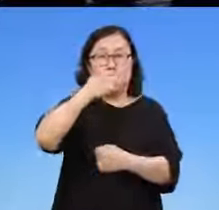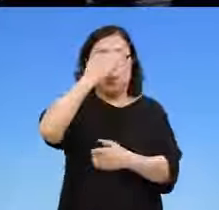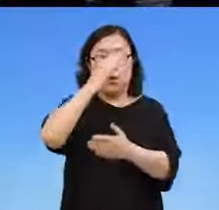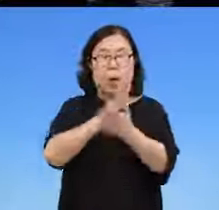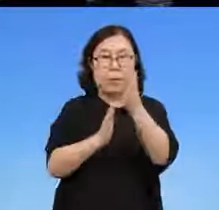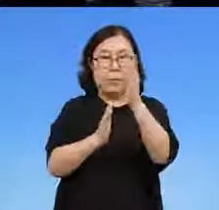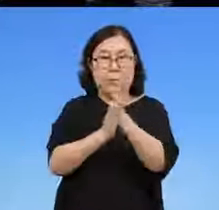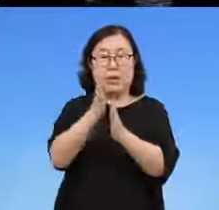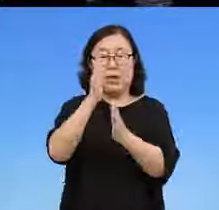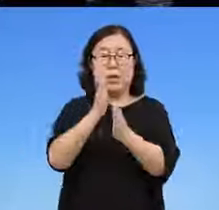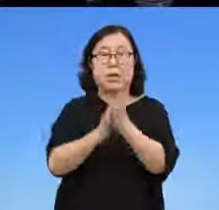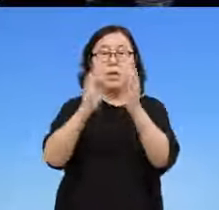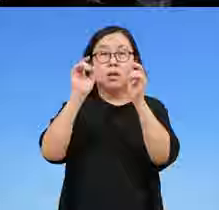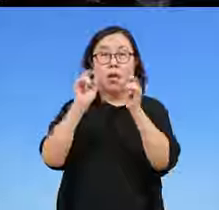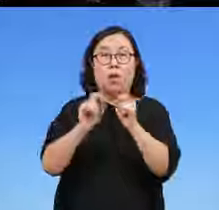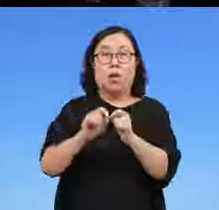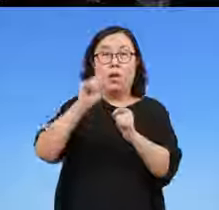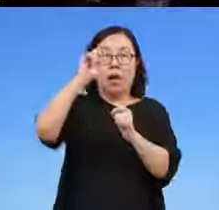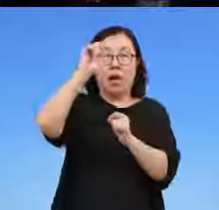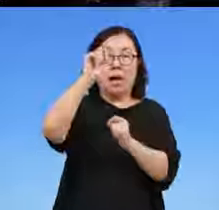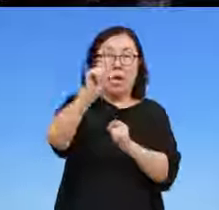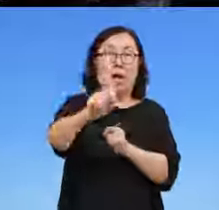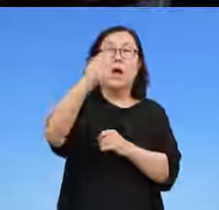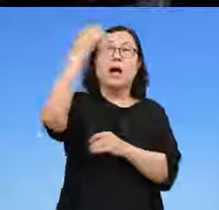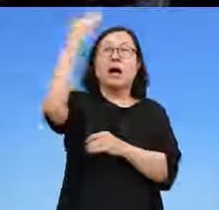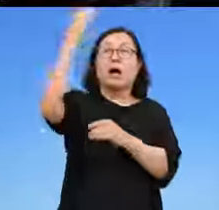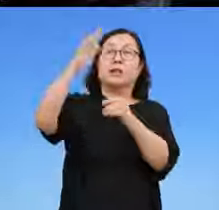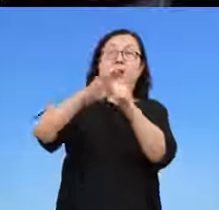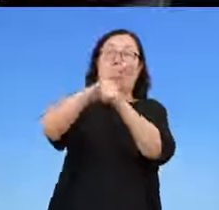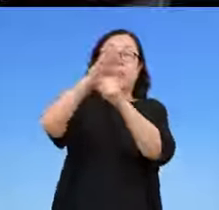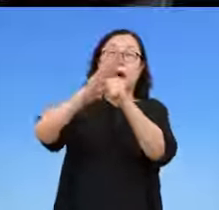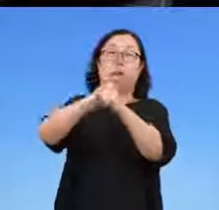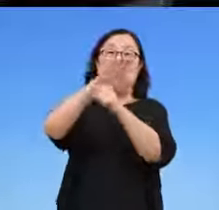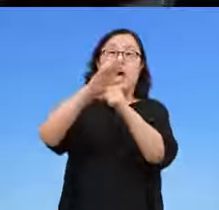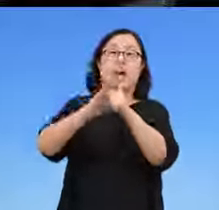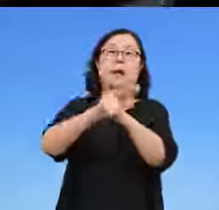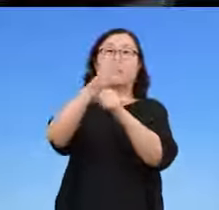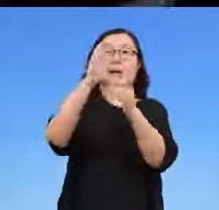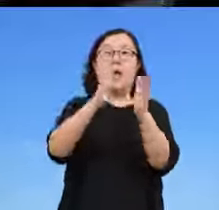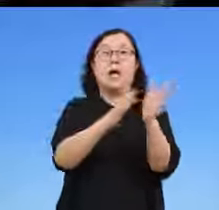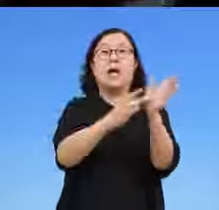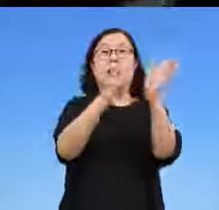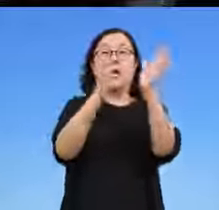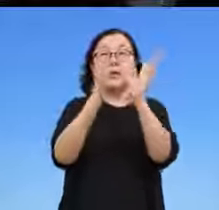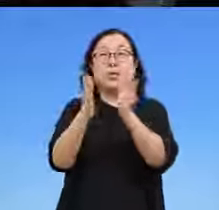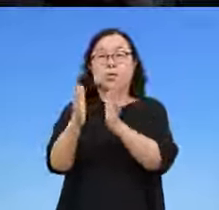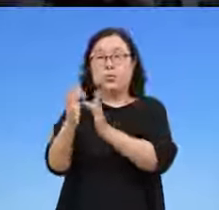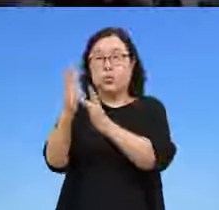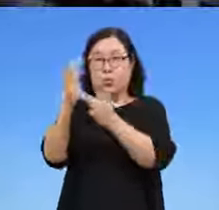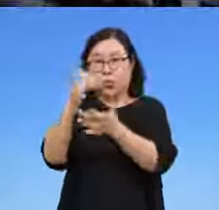끊을 수 없는 영원한 그 사랑 예수.